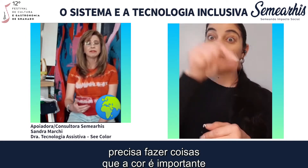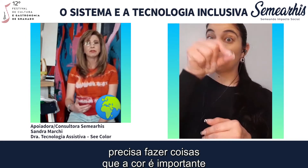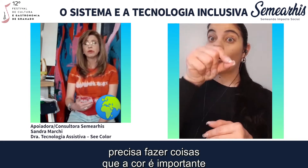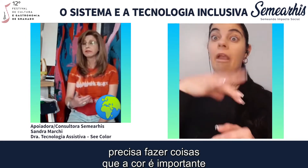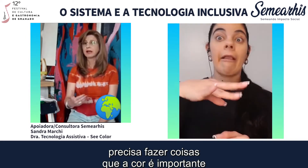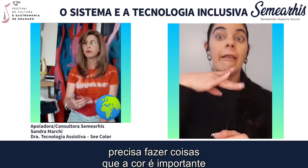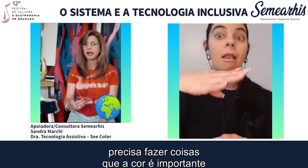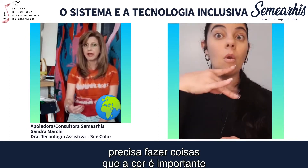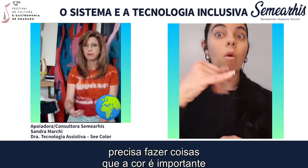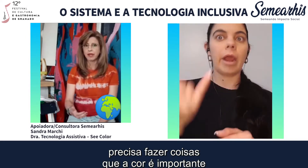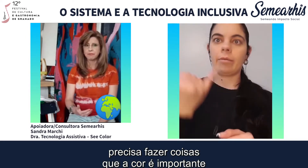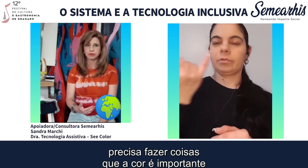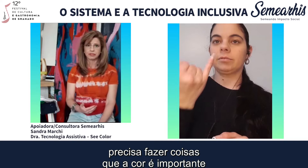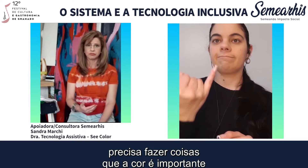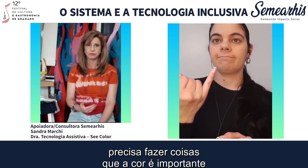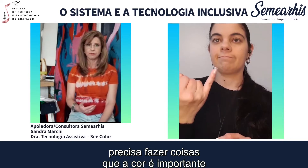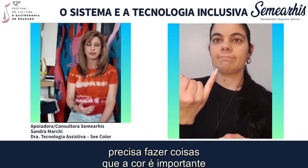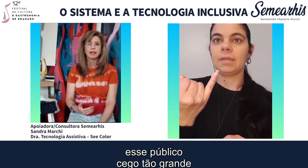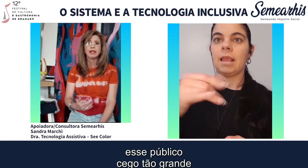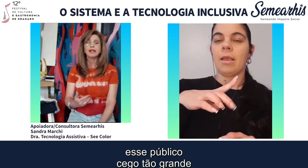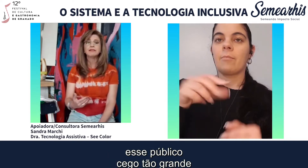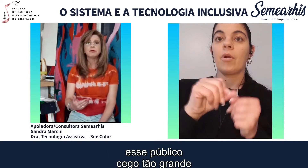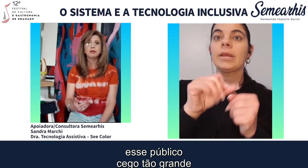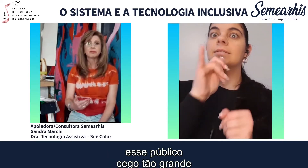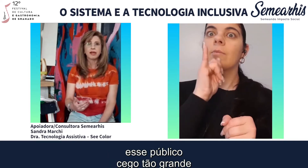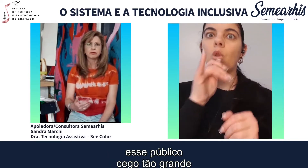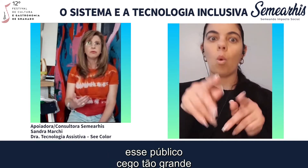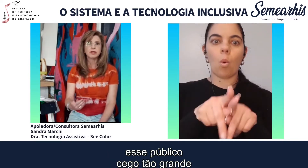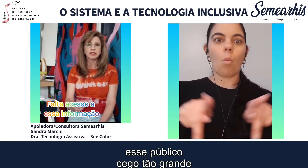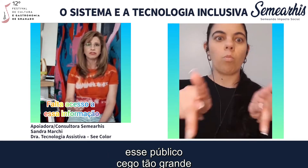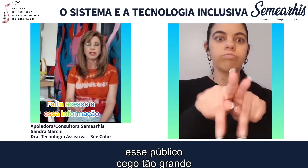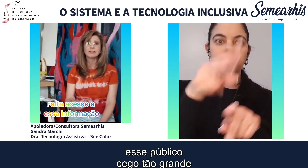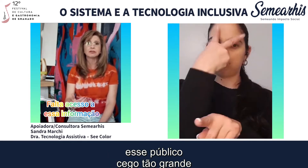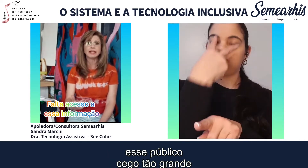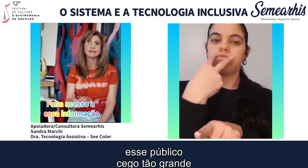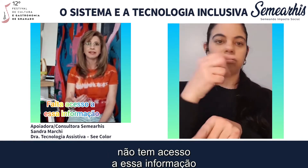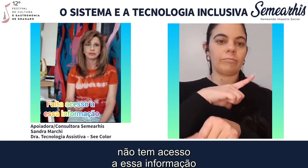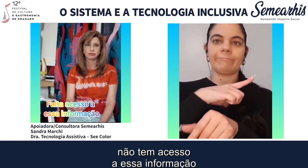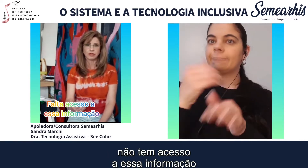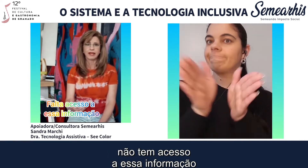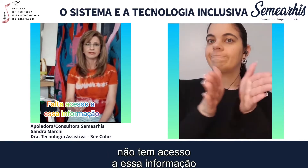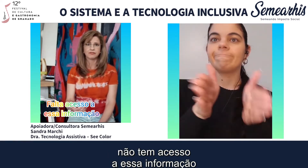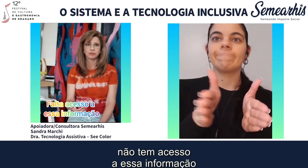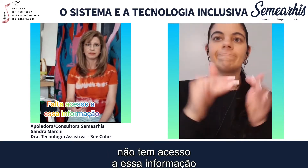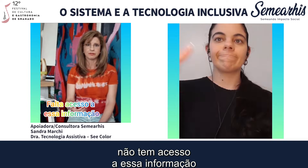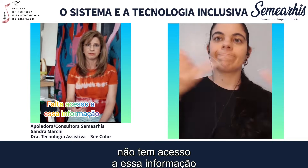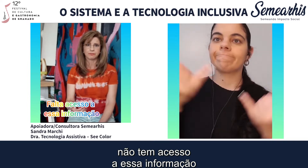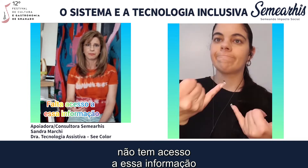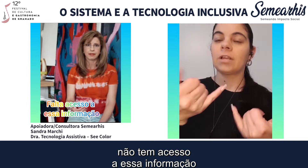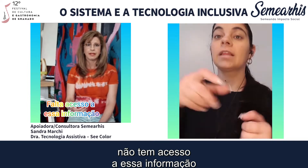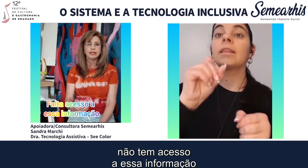precisa fazer escolhas, que a cor é importante. Esse público cego tão grande, eles não têm acesso a essa